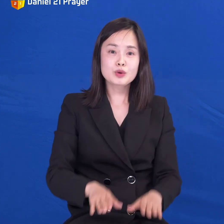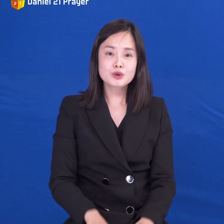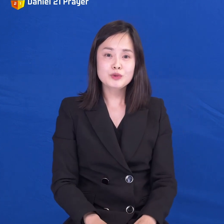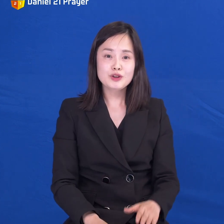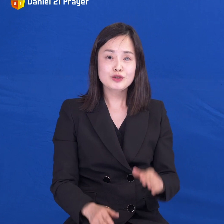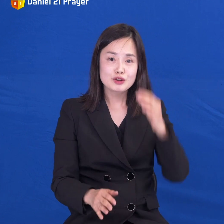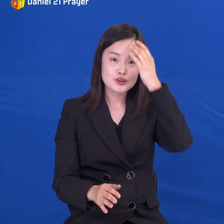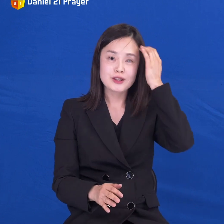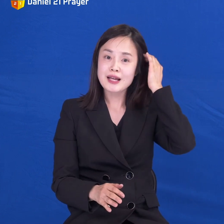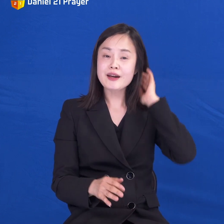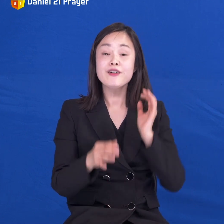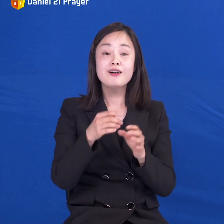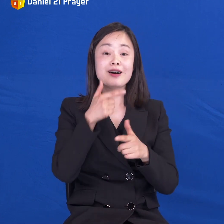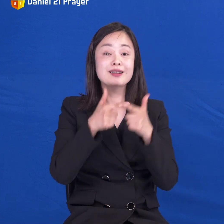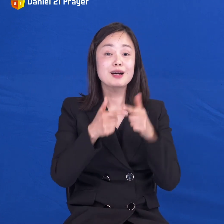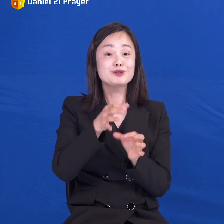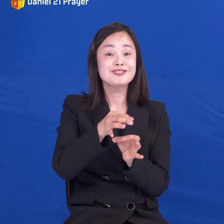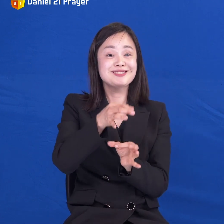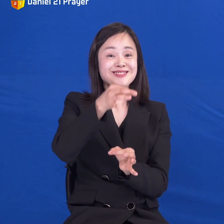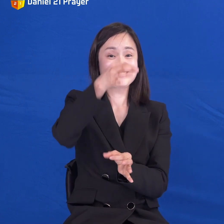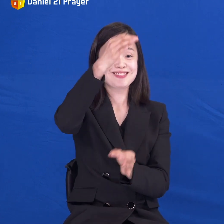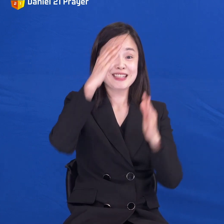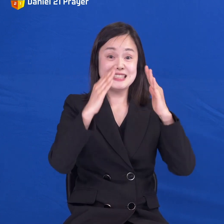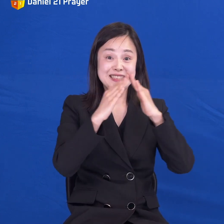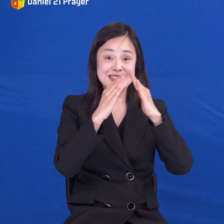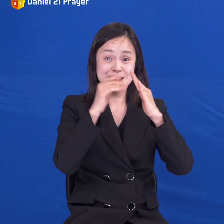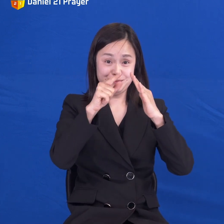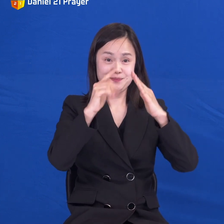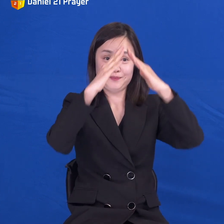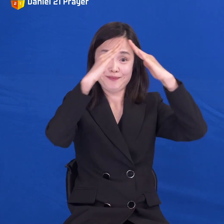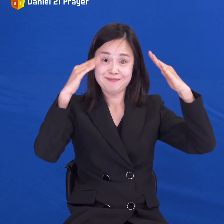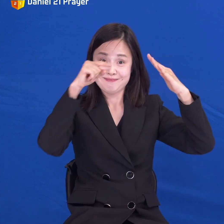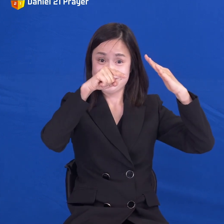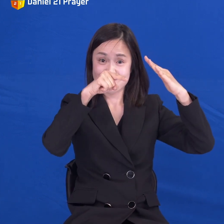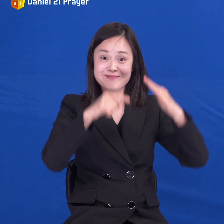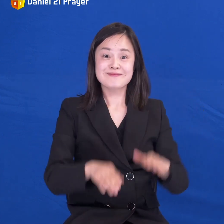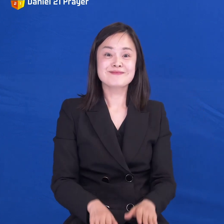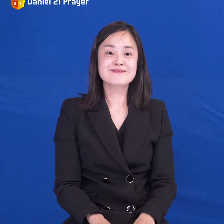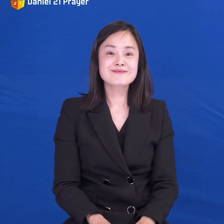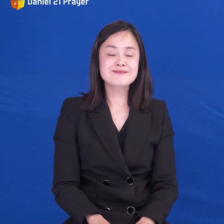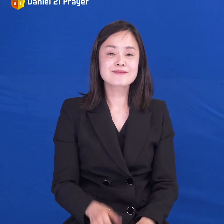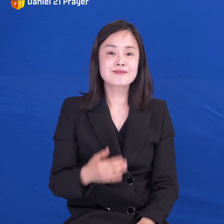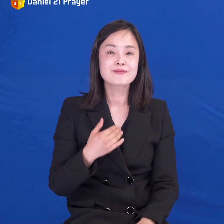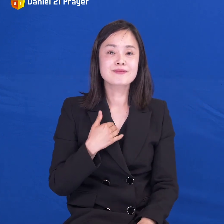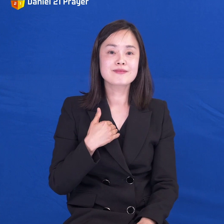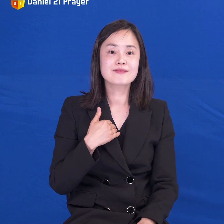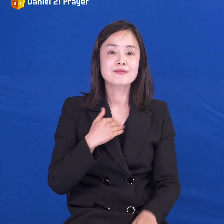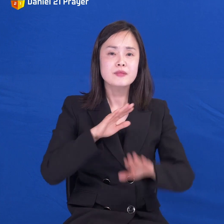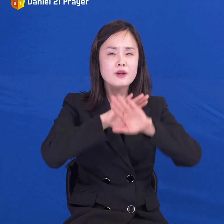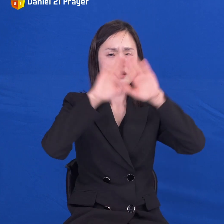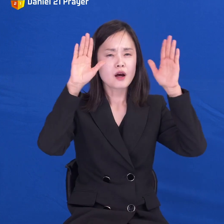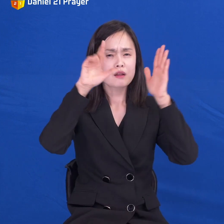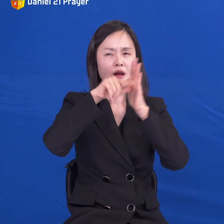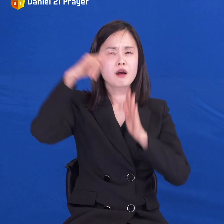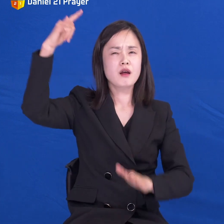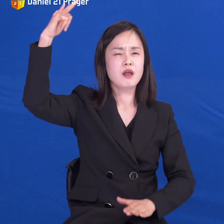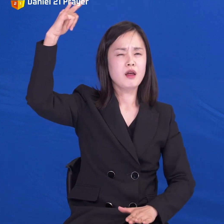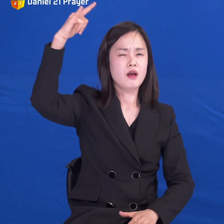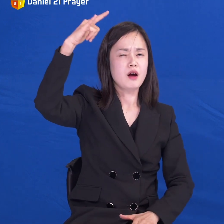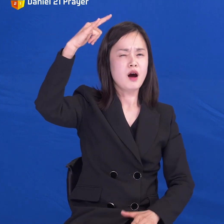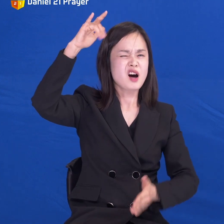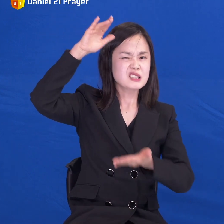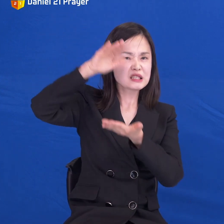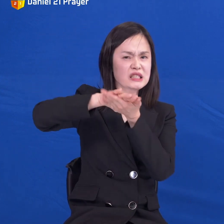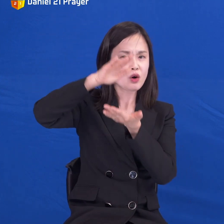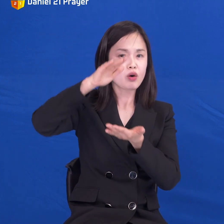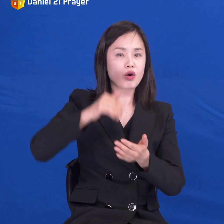깔고 장작으로 불을 피워서 사냥감을 구워먹는데, 낮에 더운 그 날씨에 사냥감 넘는데 불을